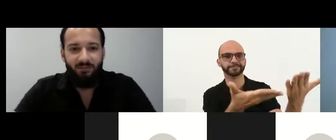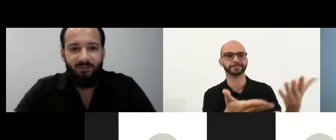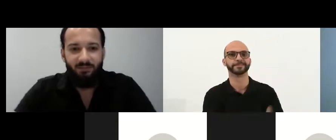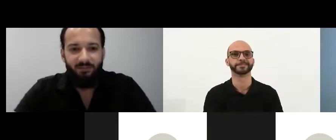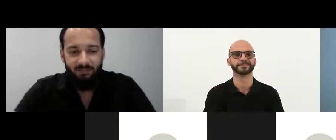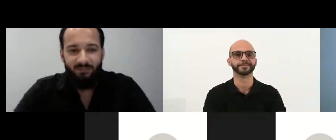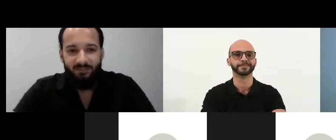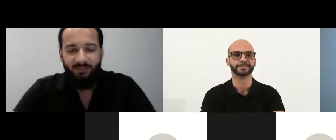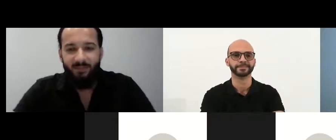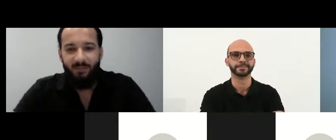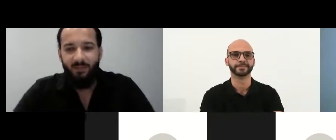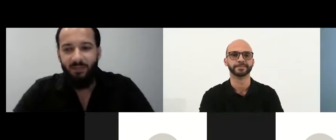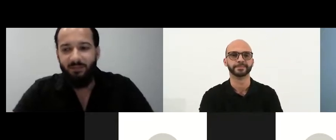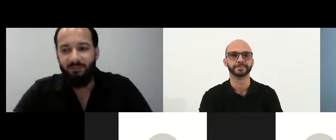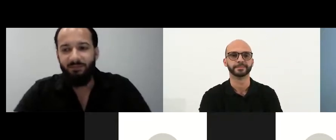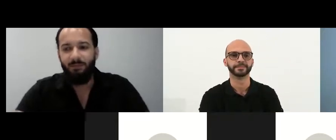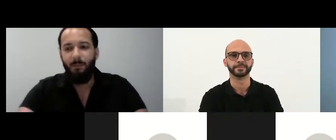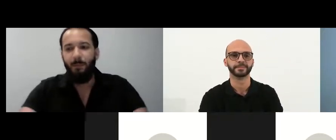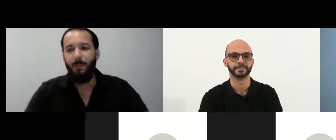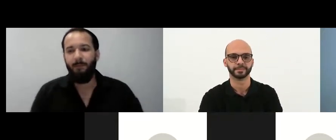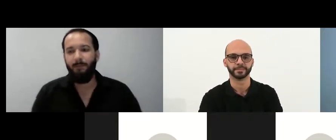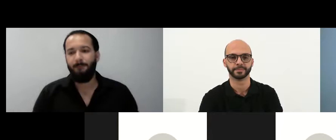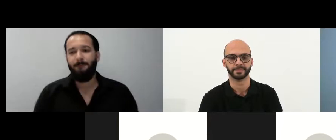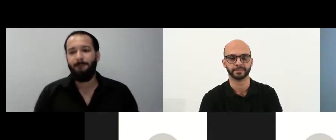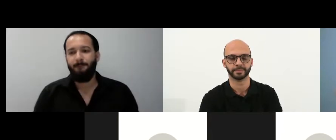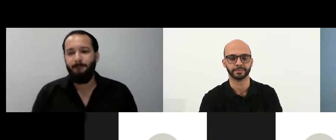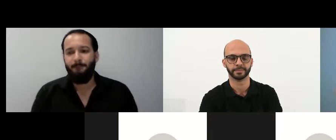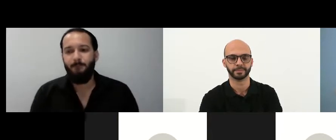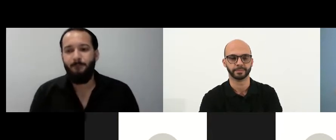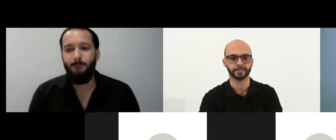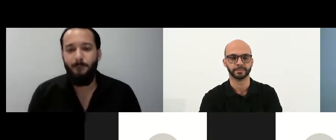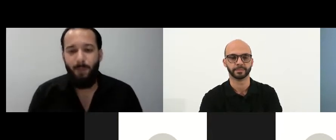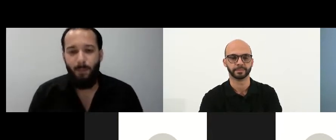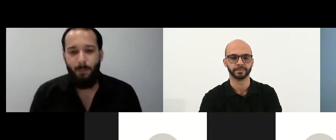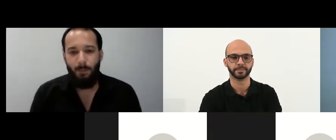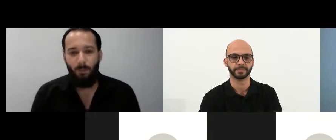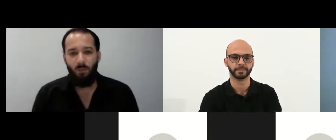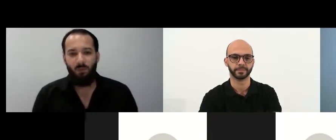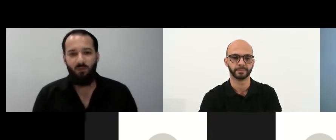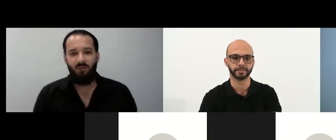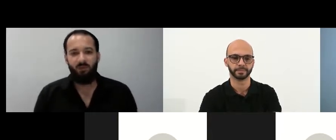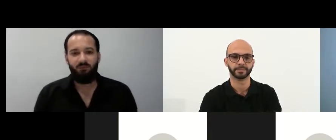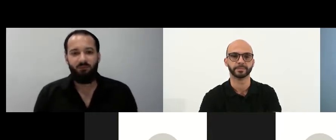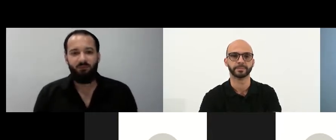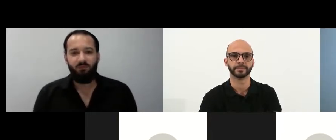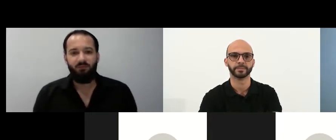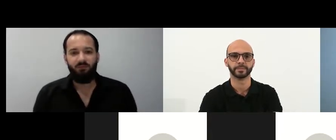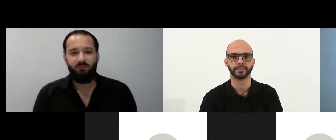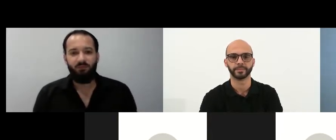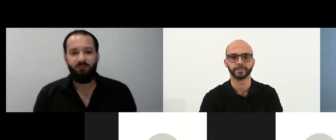o Rodrigo falou, né, sobre a modalidade à distância, agora a professora Grace Kelly.